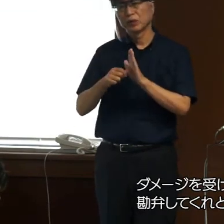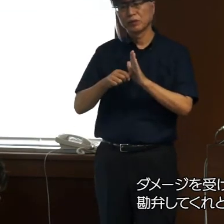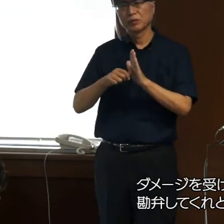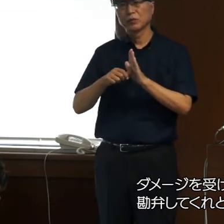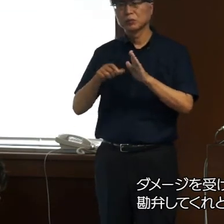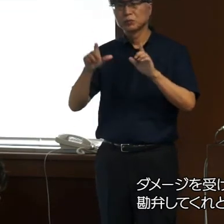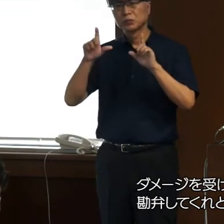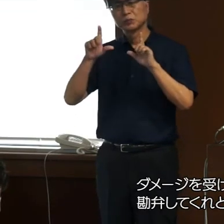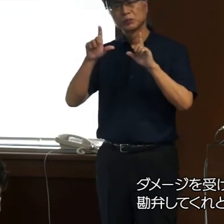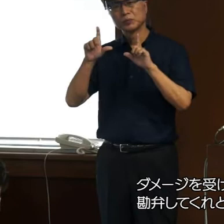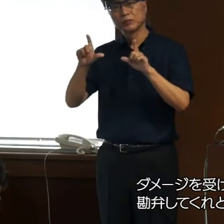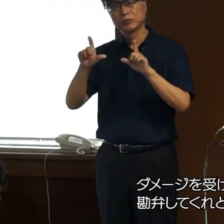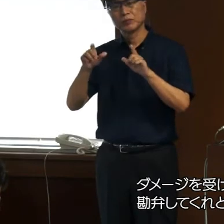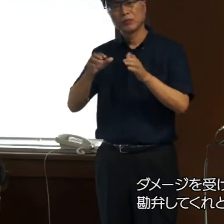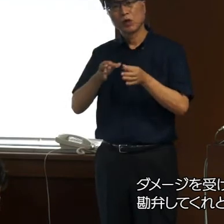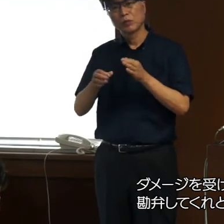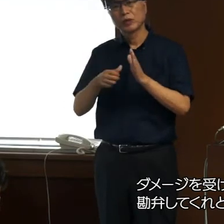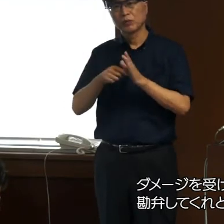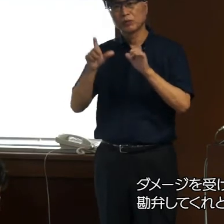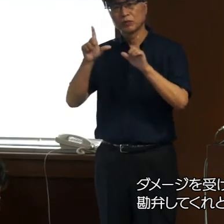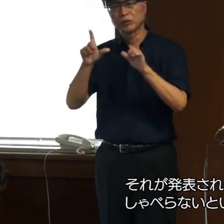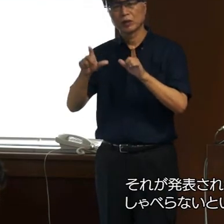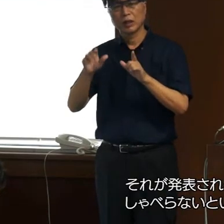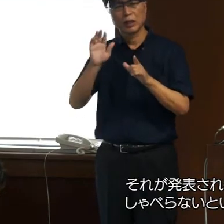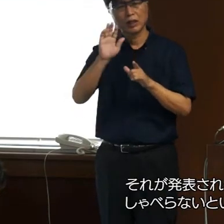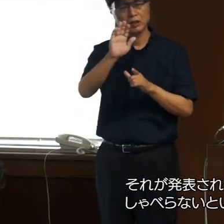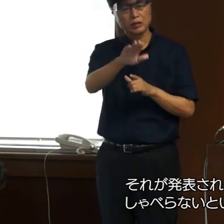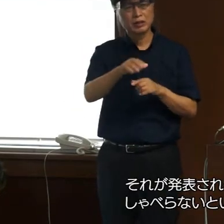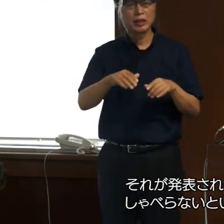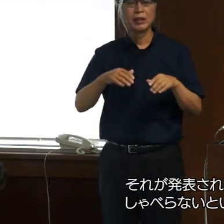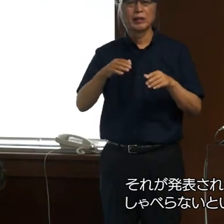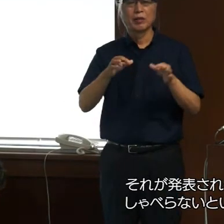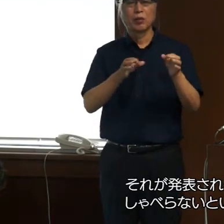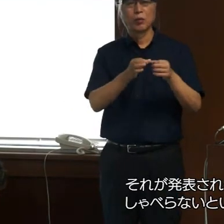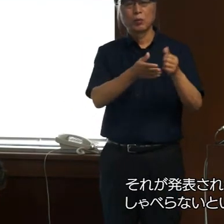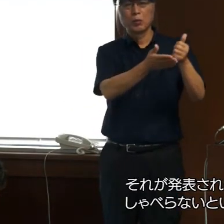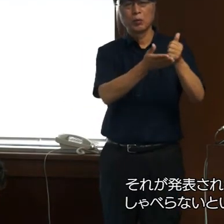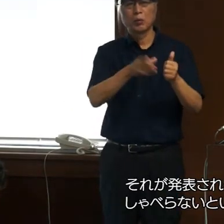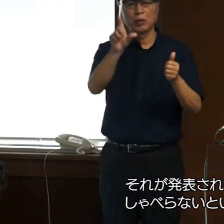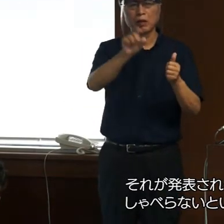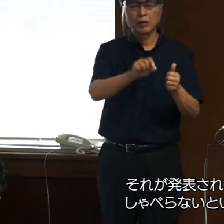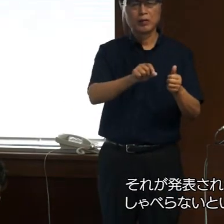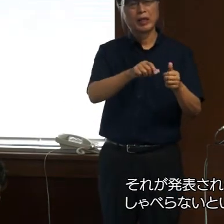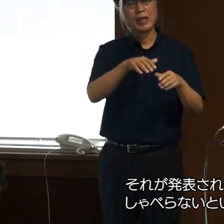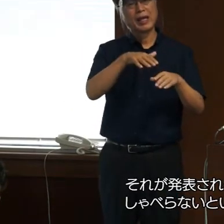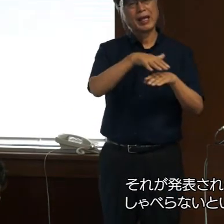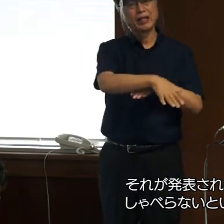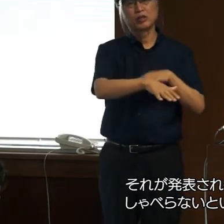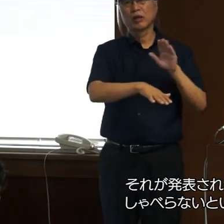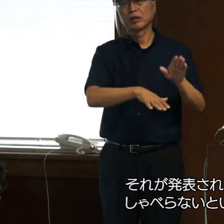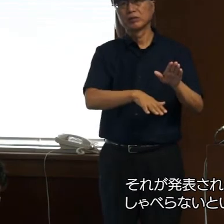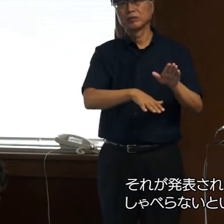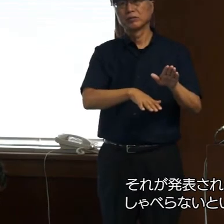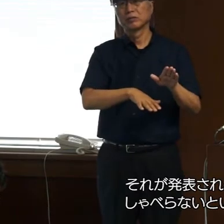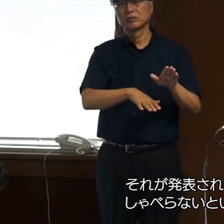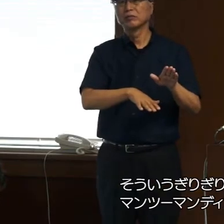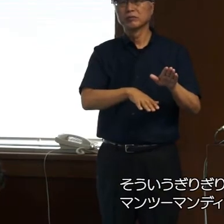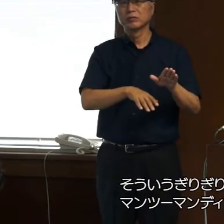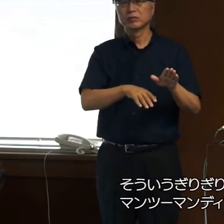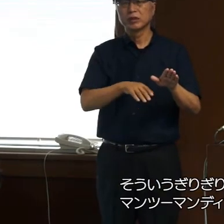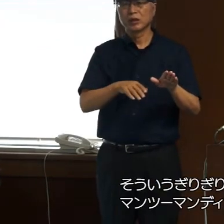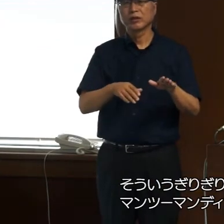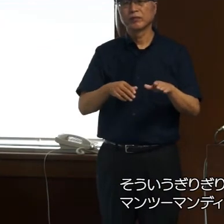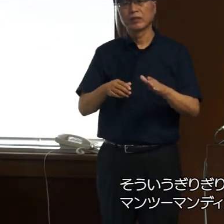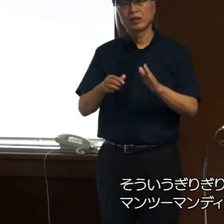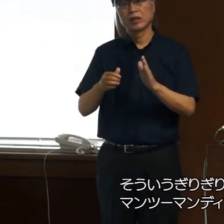から勘弁してくれっていう方もおられたり、もうそれが発表されるならもうこれ以上しゃべらないっていう方がおられたりとか、まあそ